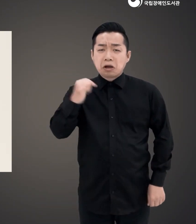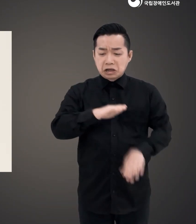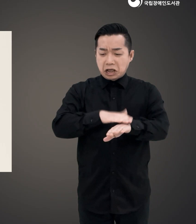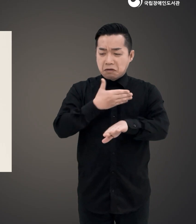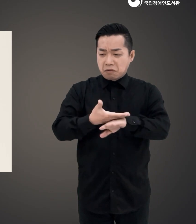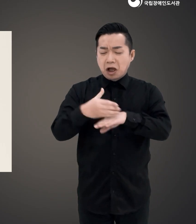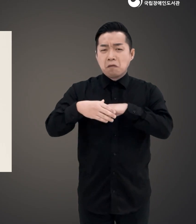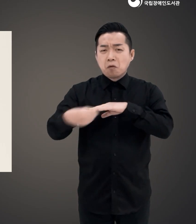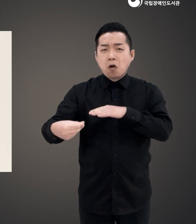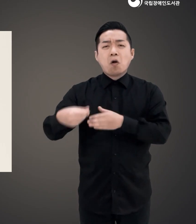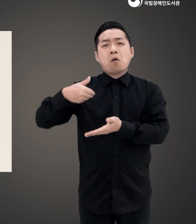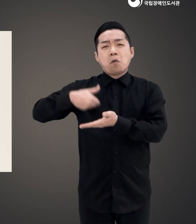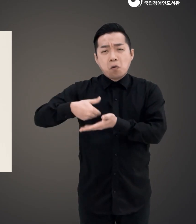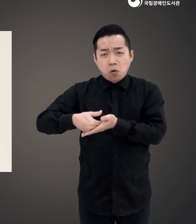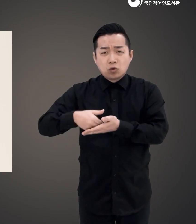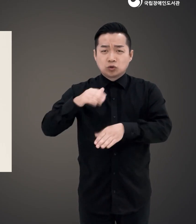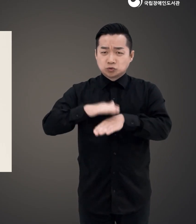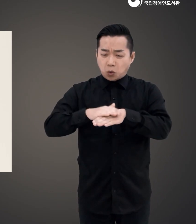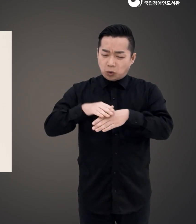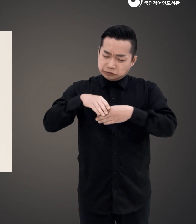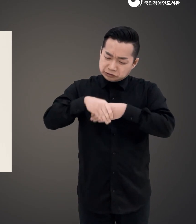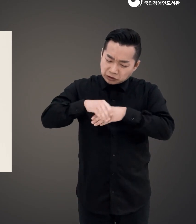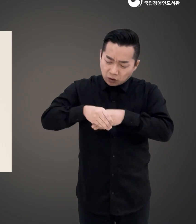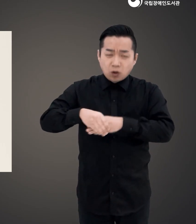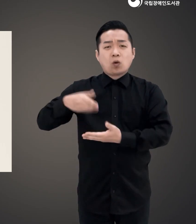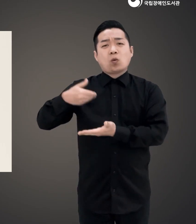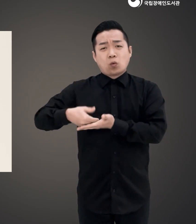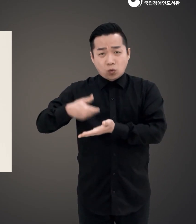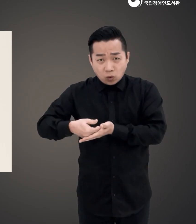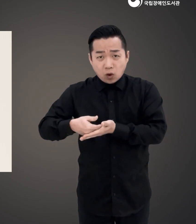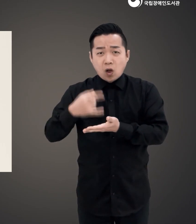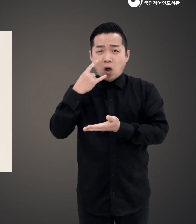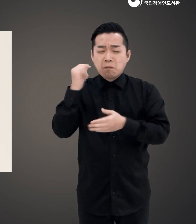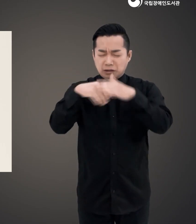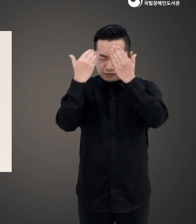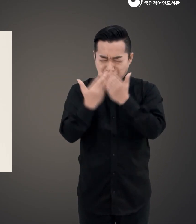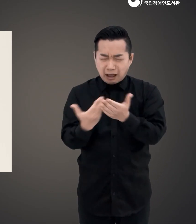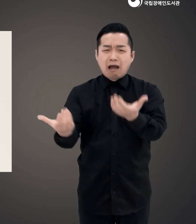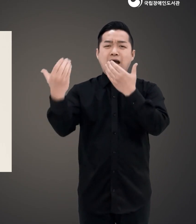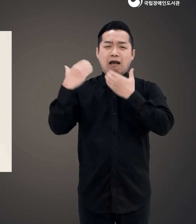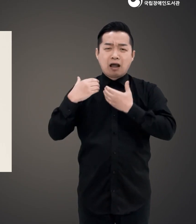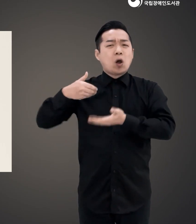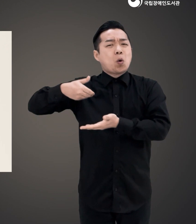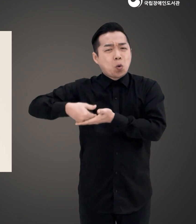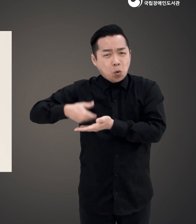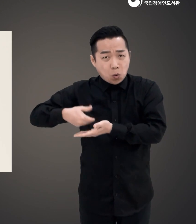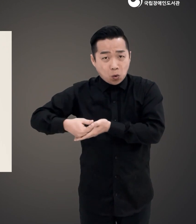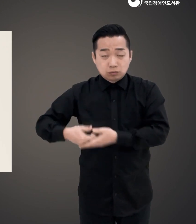엄마 양말 벗겨줘. 손 씻겨줘. 엄마가 다 해줘.